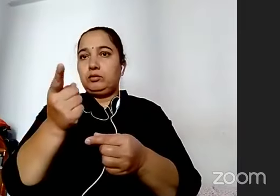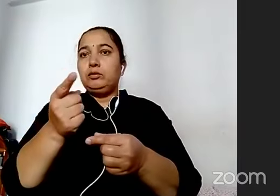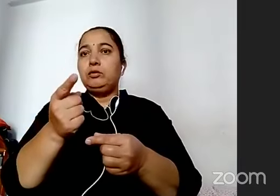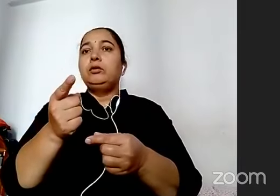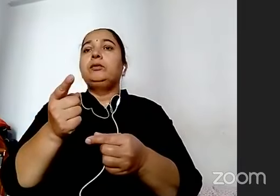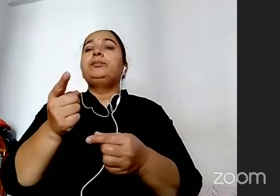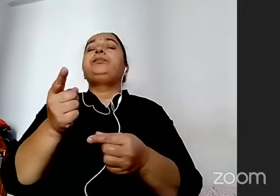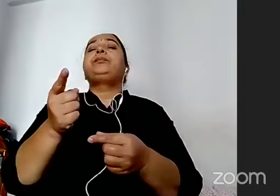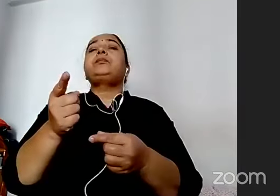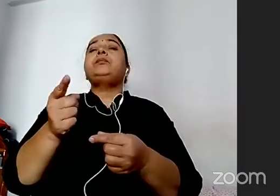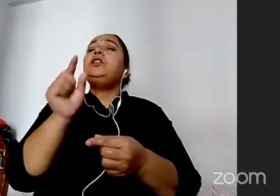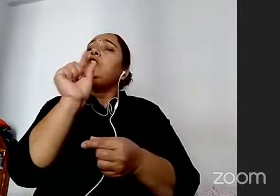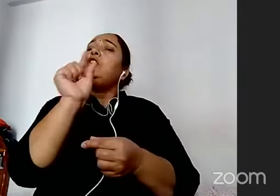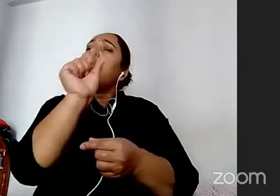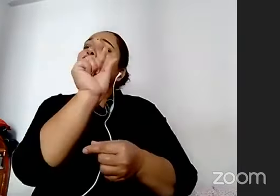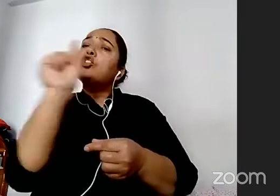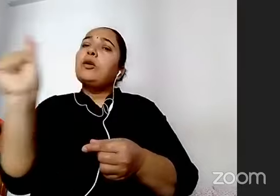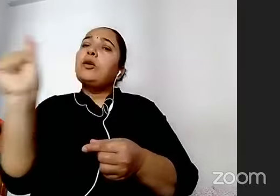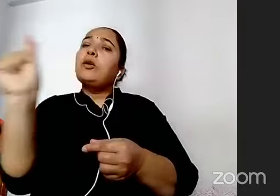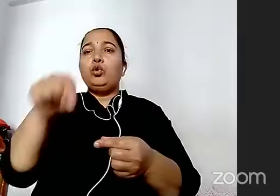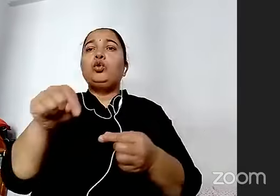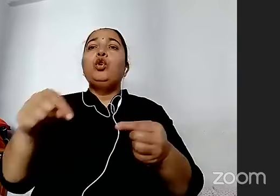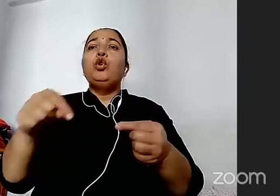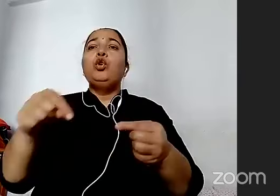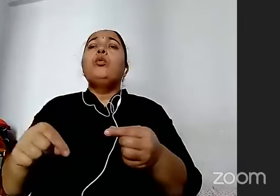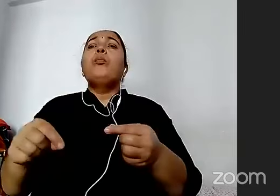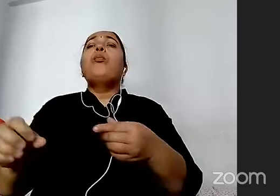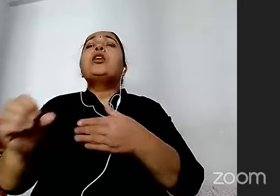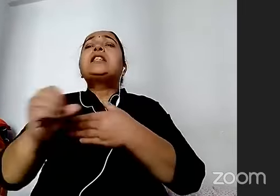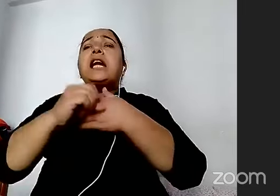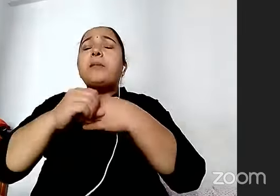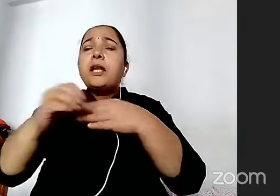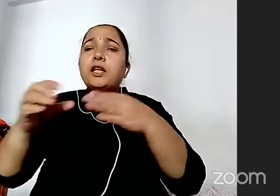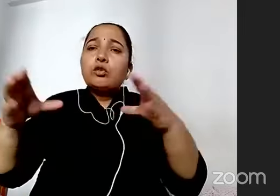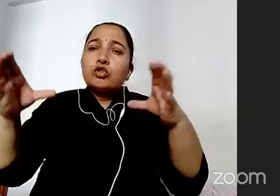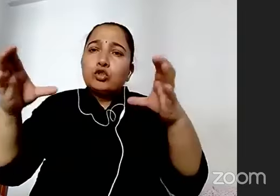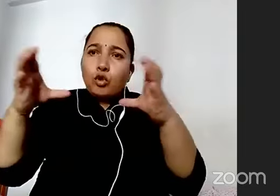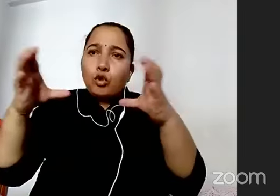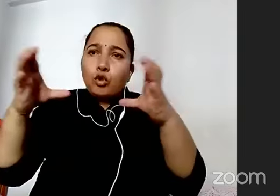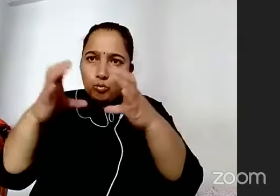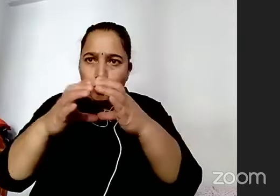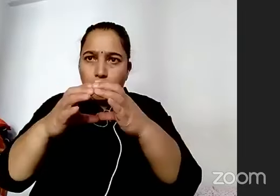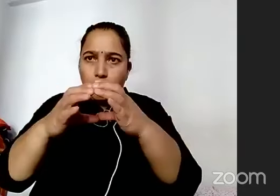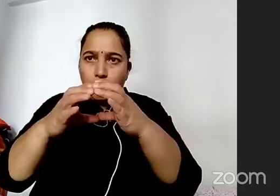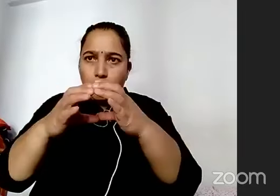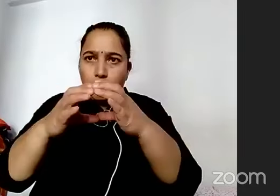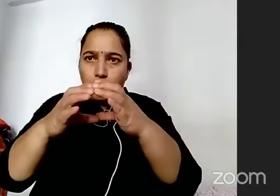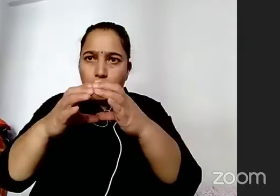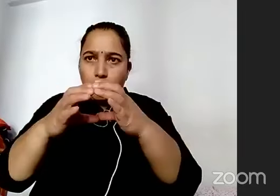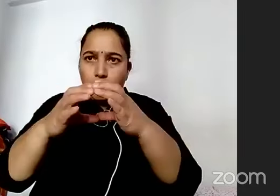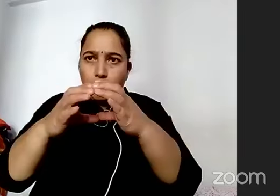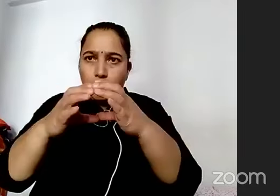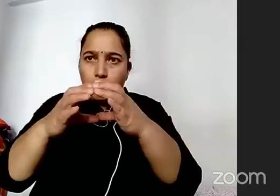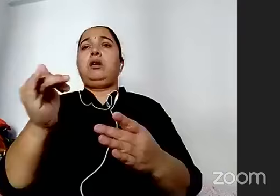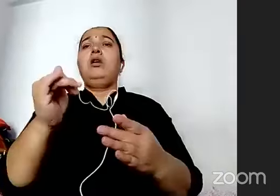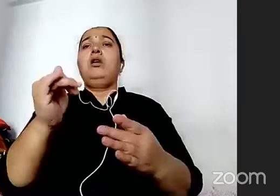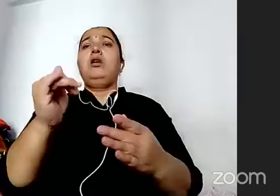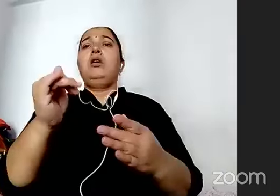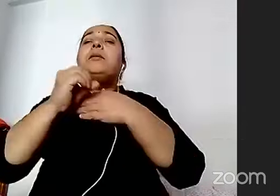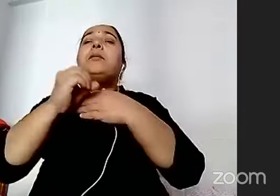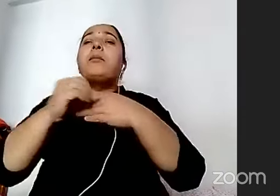ग्रुप्सभित्र यसलाई फ्रेमिङ गर्नुभयो भने अनि हु आर अन्डर रिप्रेजेन्टेड ग्रुप्स भनेर आउँछ होइन, अनि त्यो हु आर अन्डर रिप्रेजेन्टेड ग्रुप्स